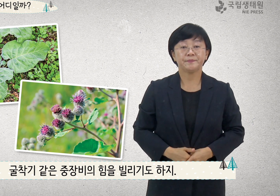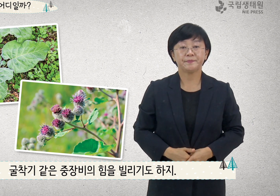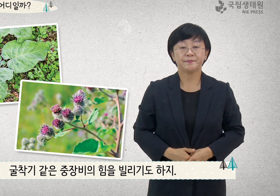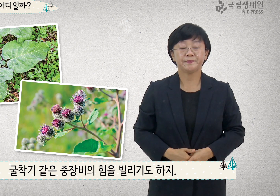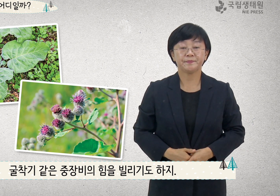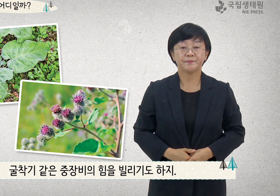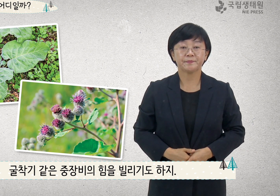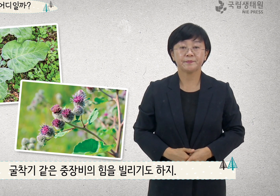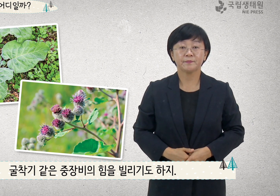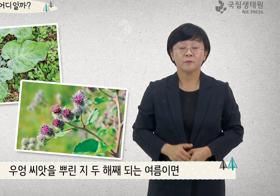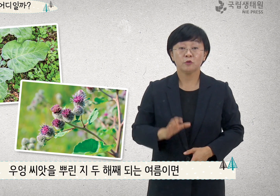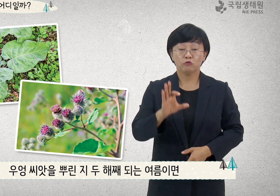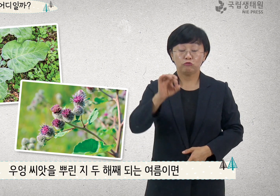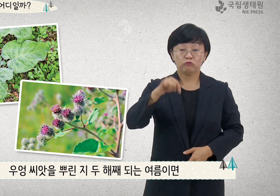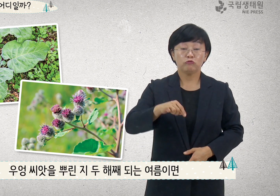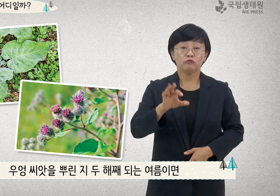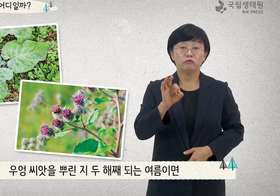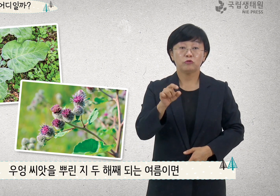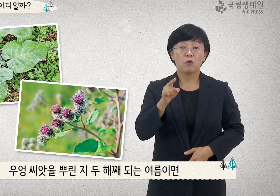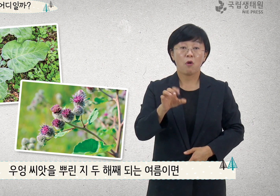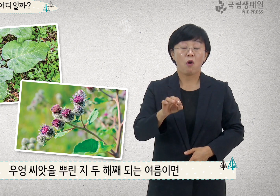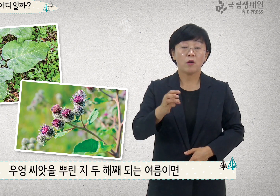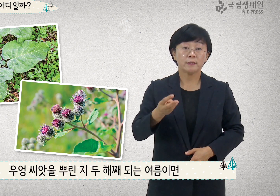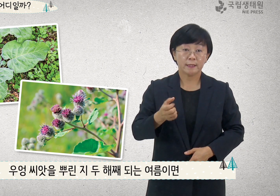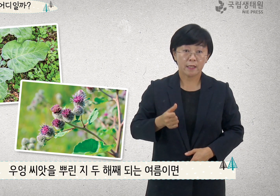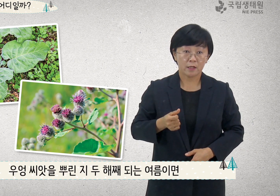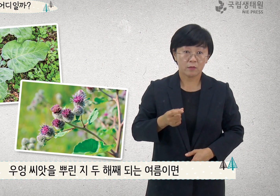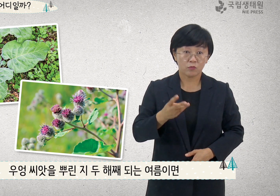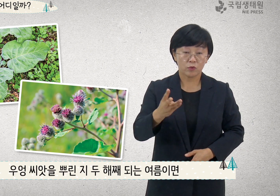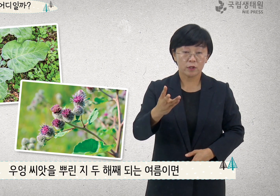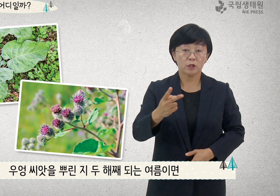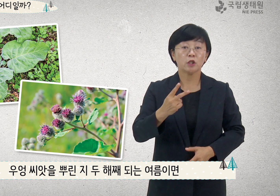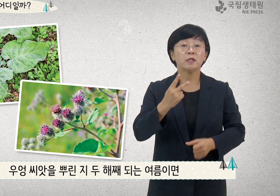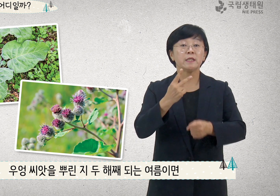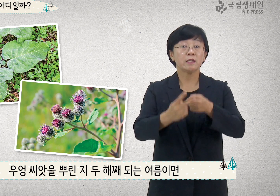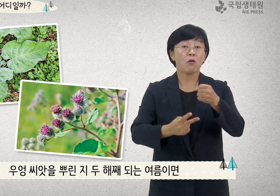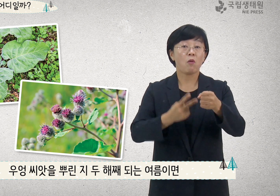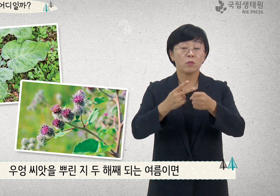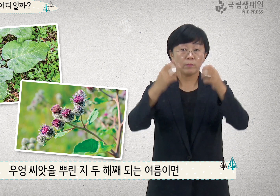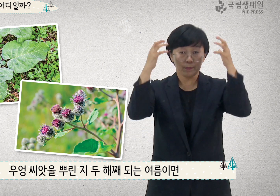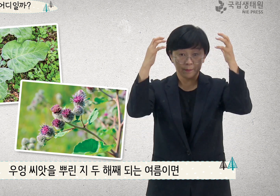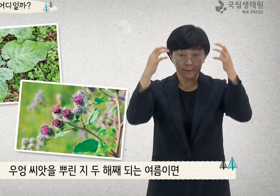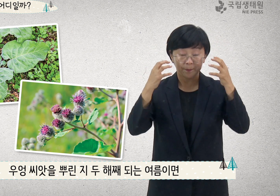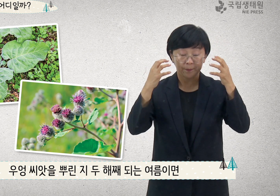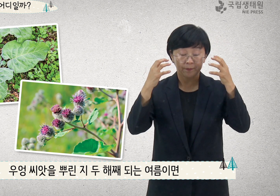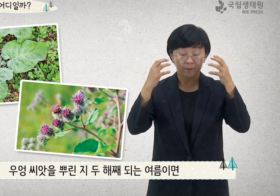하지. 우엉 씨앗을 뿌린 지 두해째 되는 여름이면